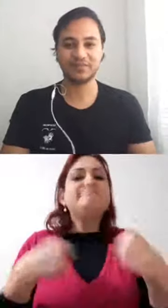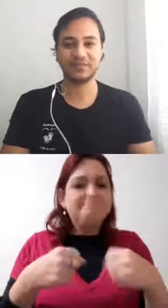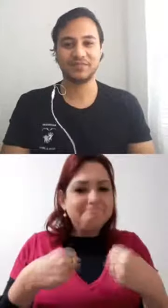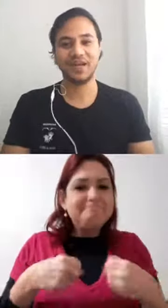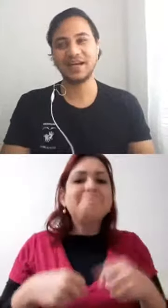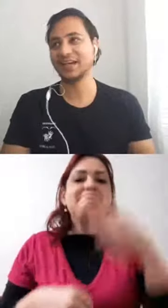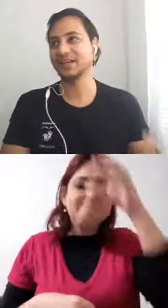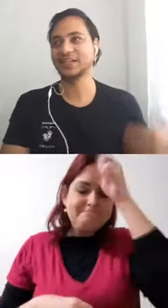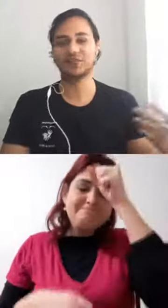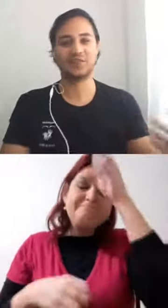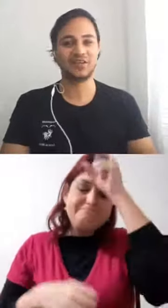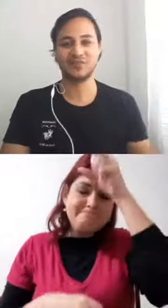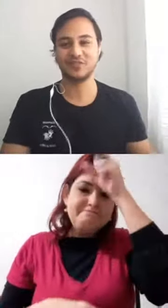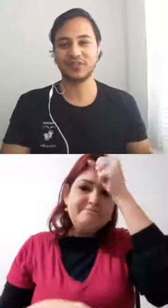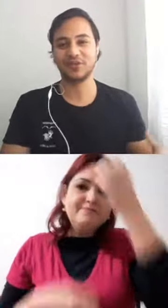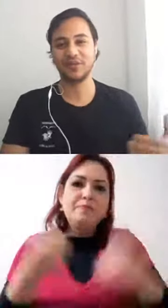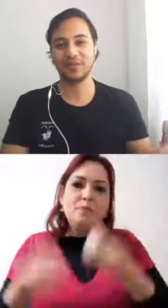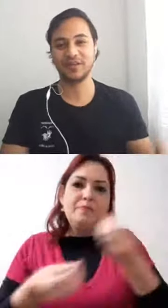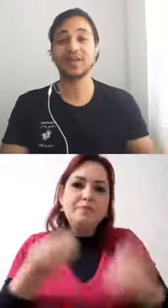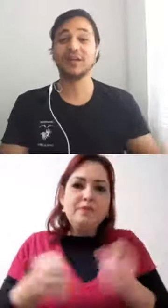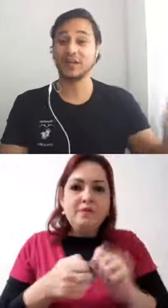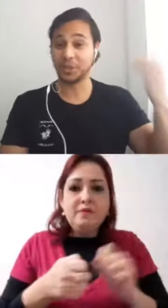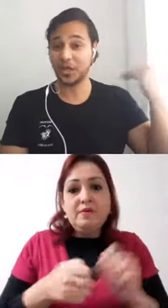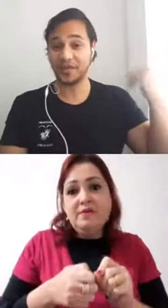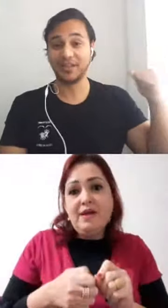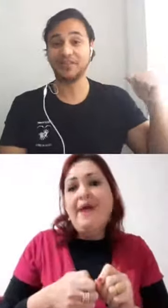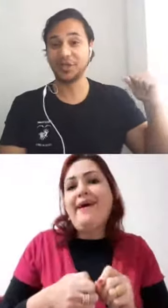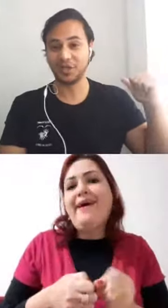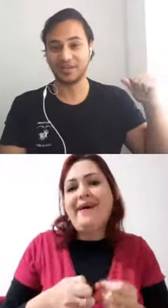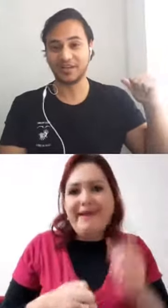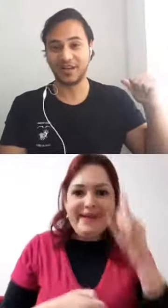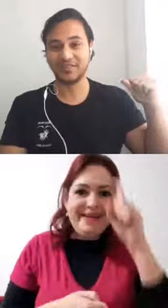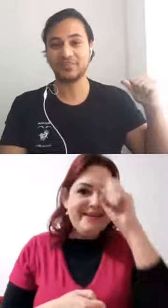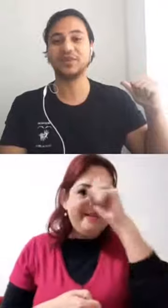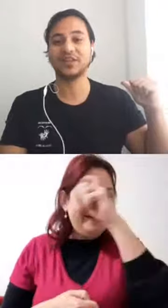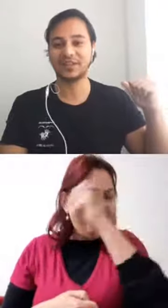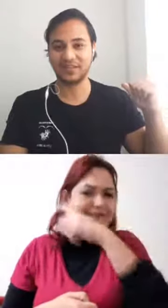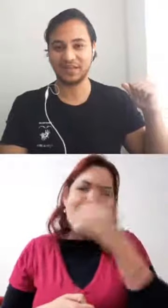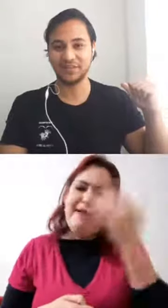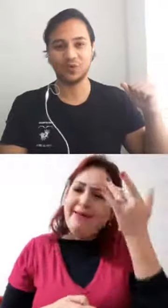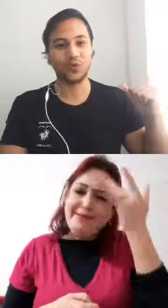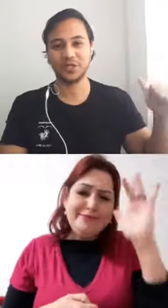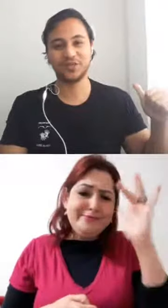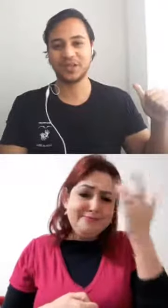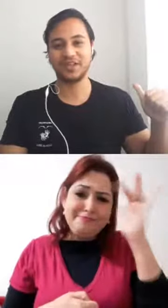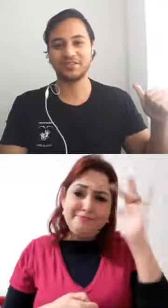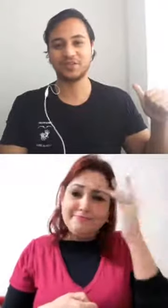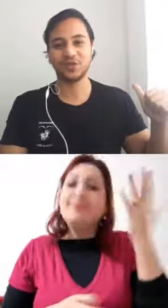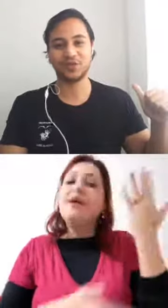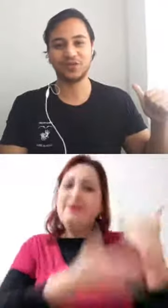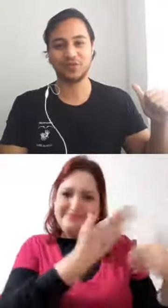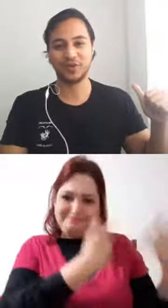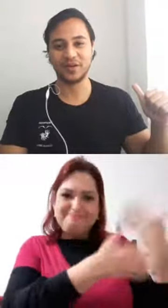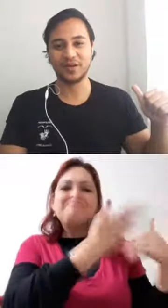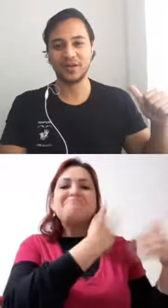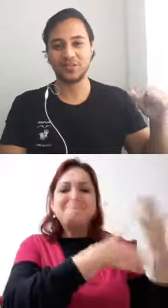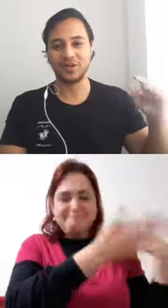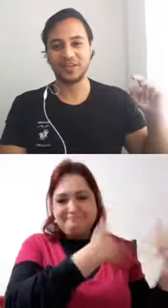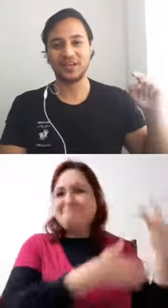né? Ah, não, é difícil, não tenho onde aprender. Antigamente, 20 anos atrás, poderia ser. Hoje não tem. Hoje não tem